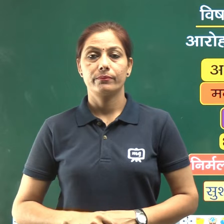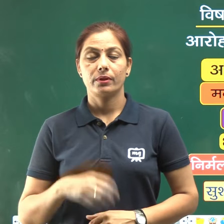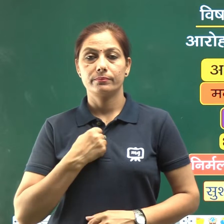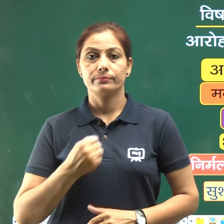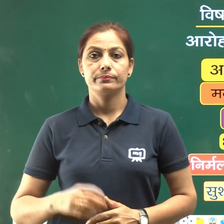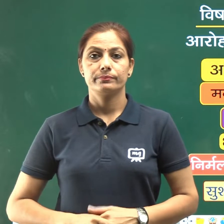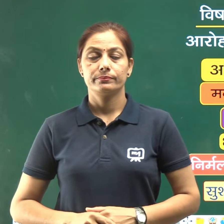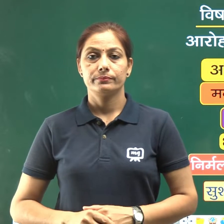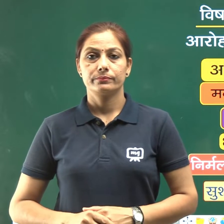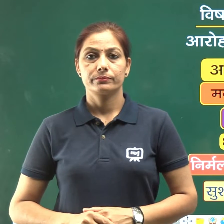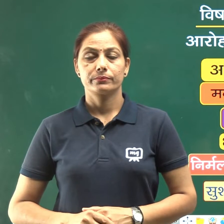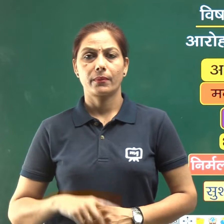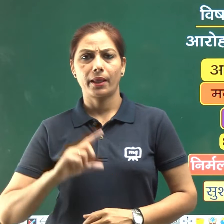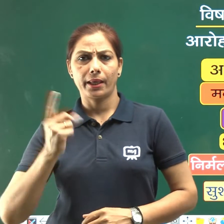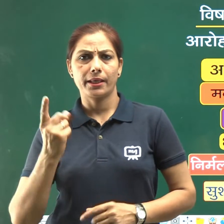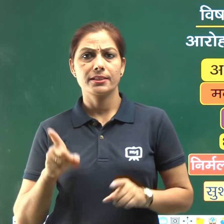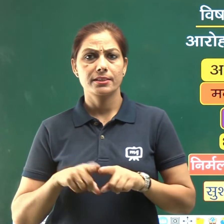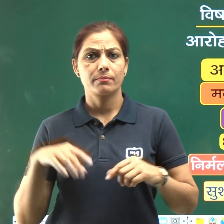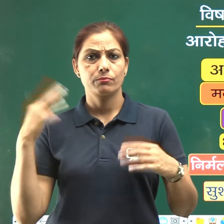हम एकजुट होकर